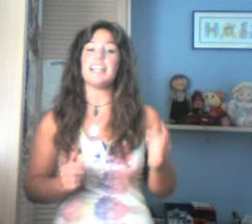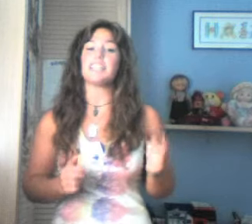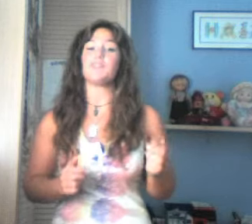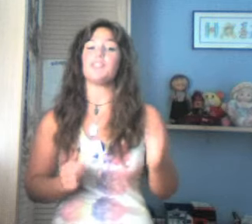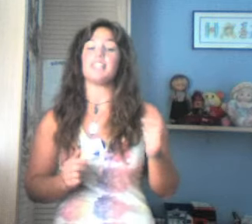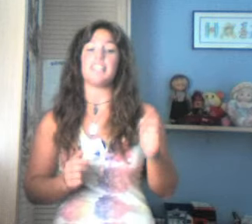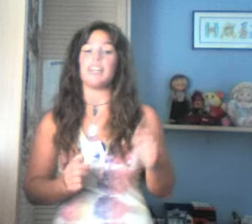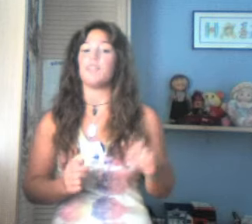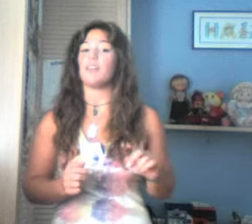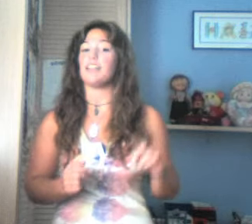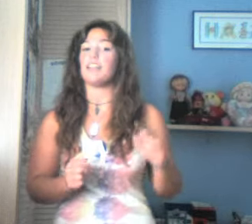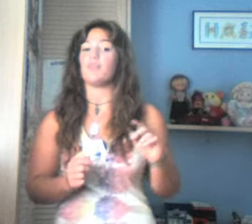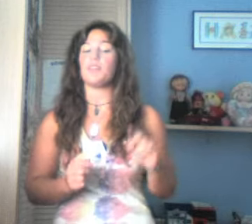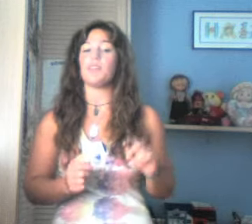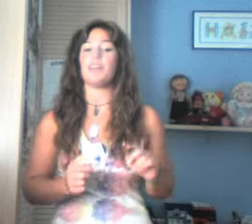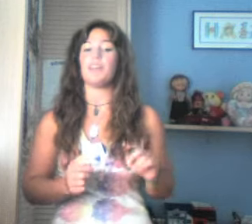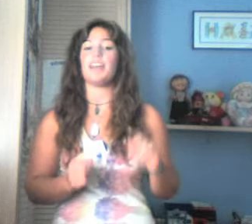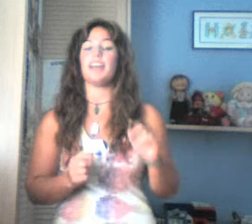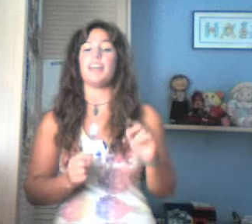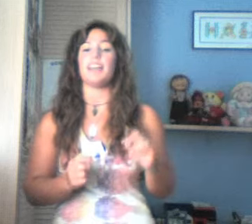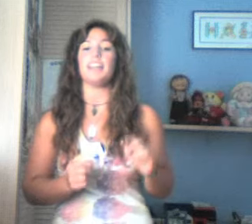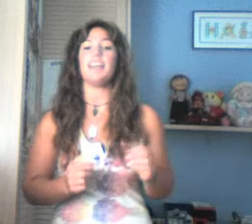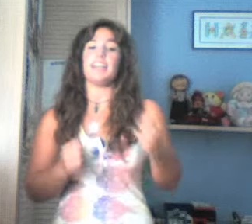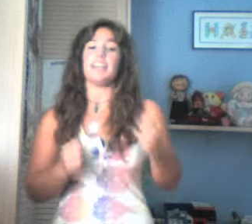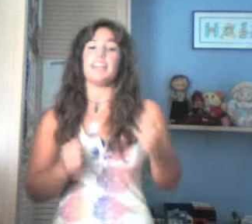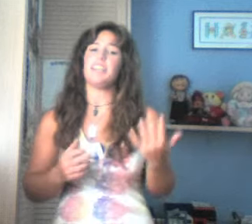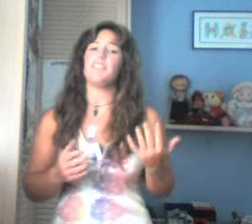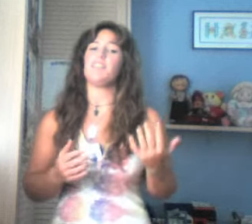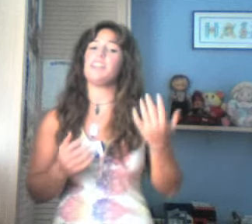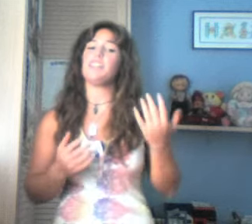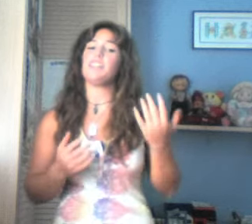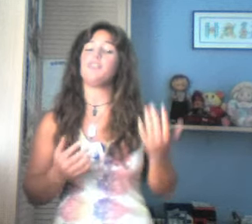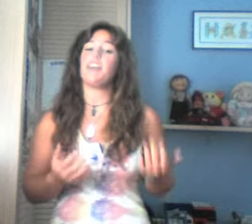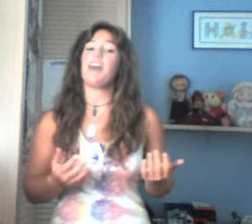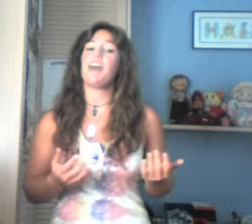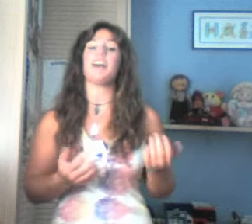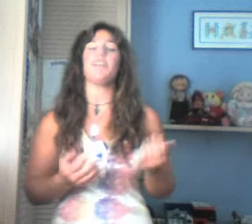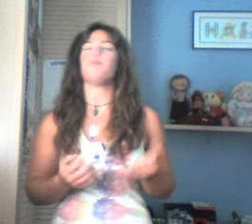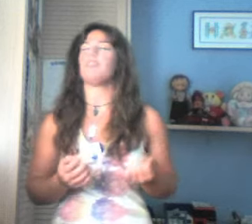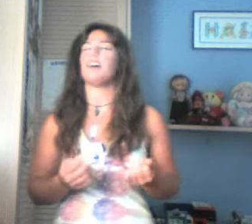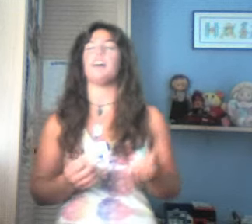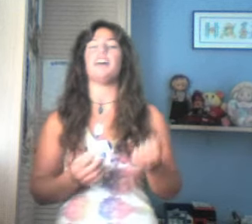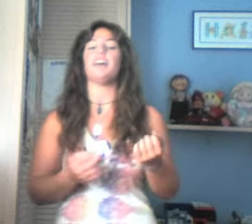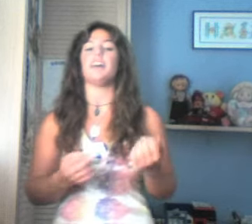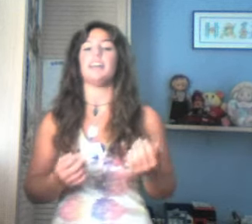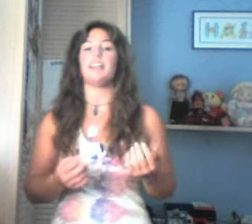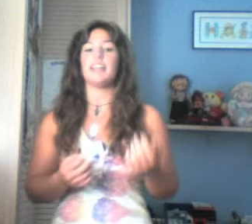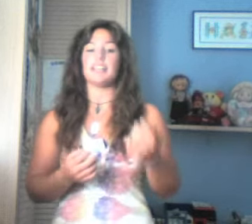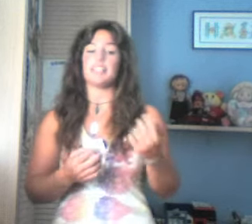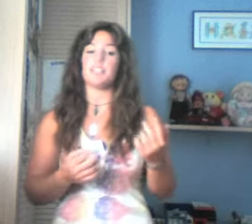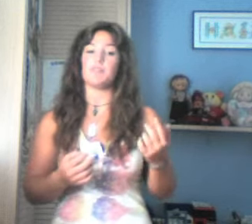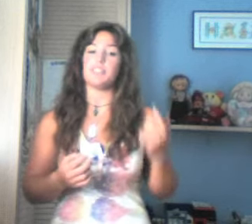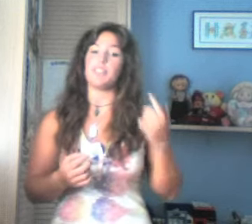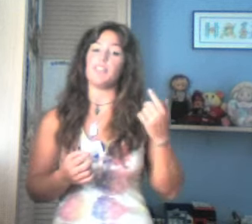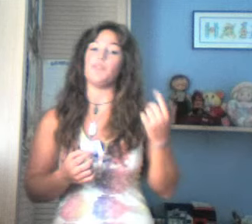las cosas ya no andan muy bien. Y entiendo que eso te haga dudar. Después pensando